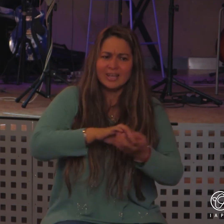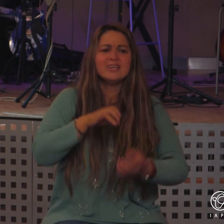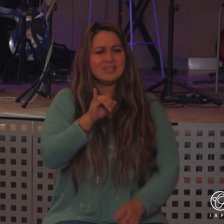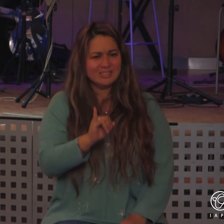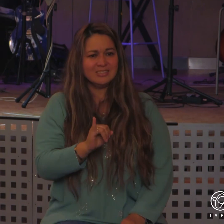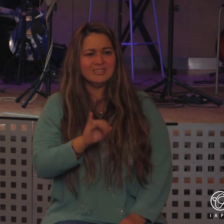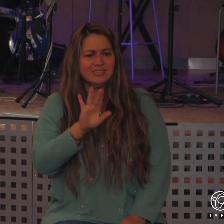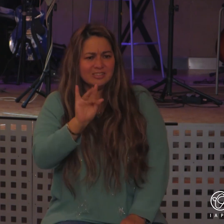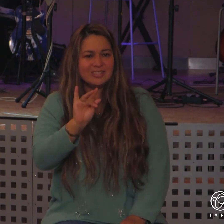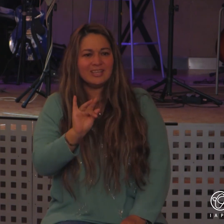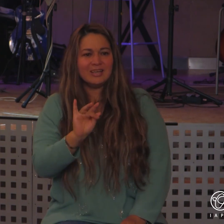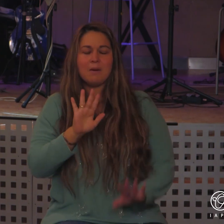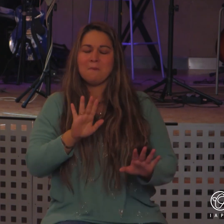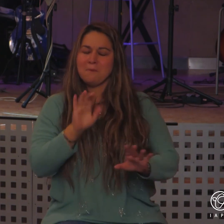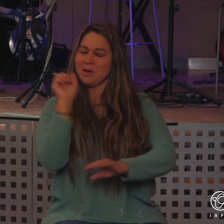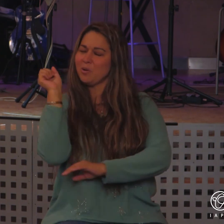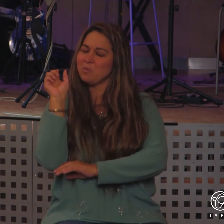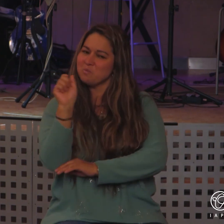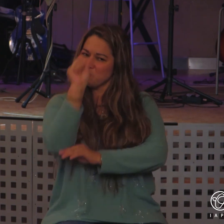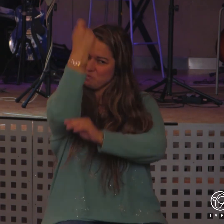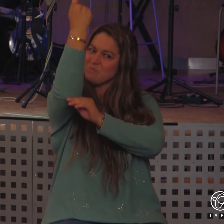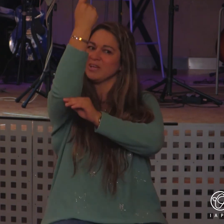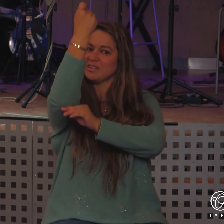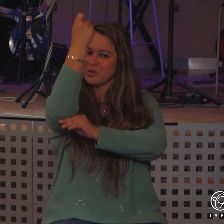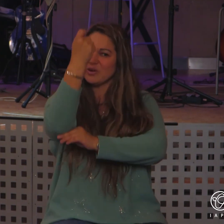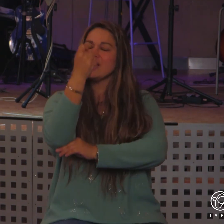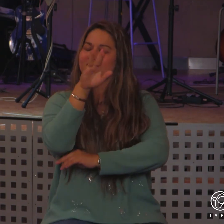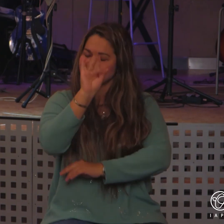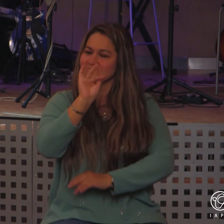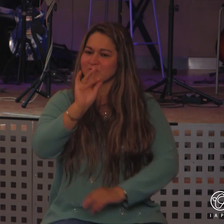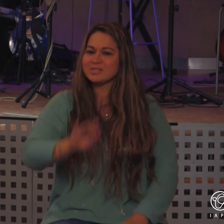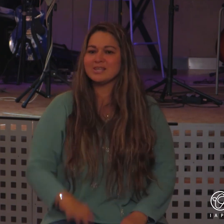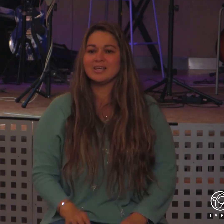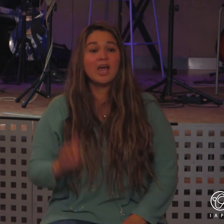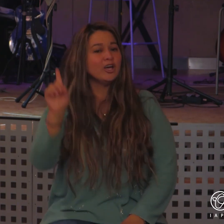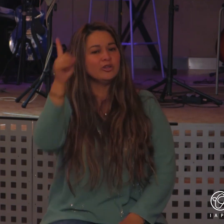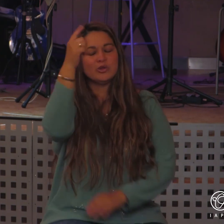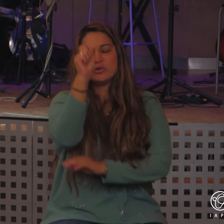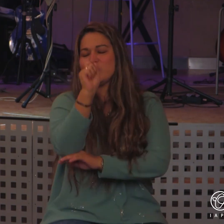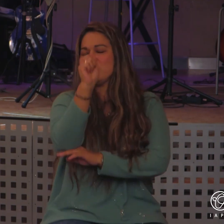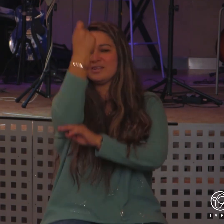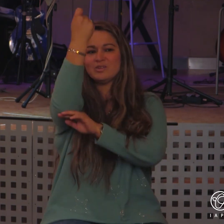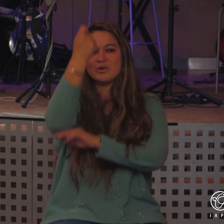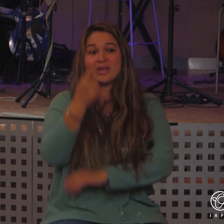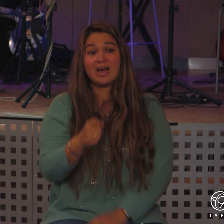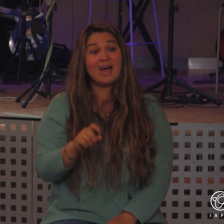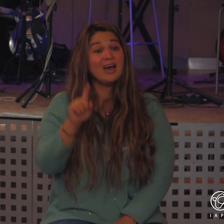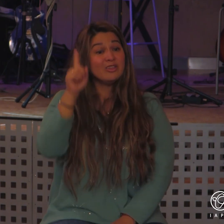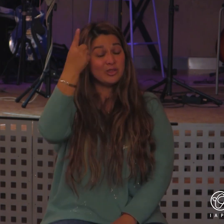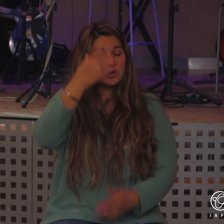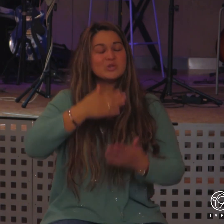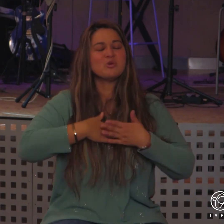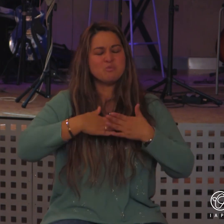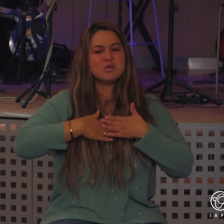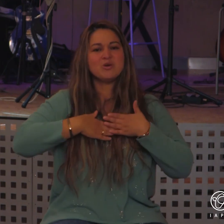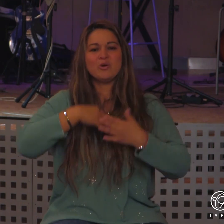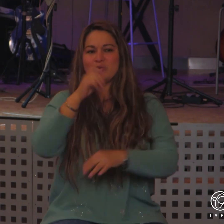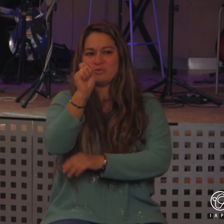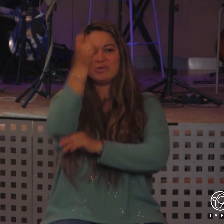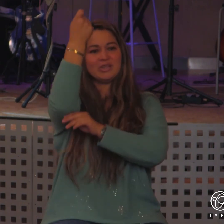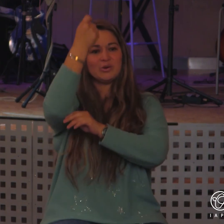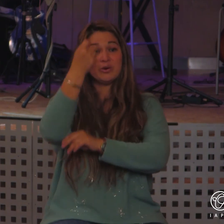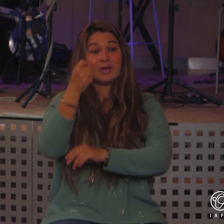Dios jamás ha perdido una batalla y jamás la va a perder. Es Dios de victoria. Ese es tu Dios y ese es mi Dios.